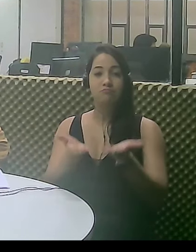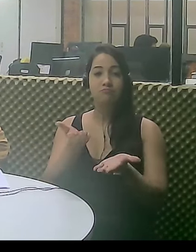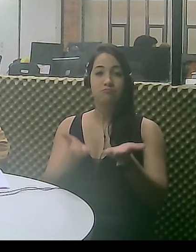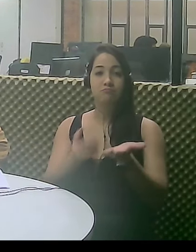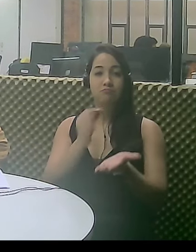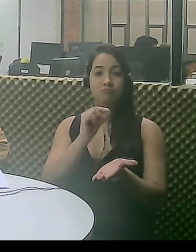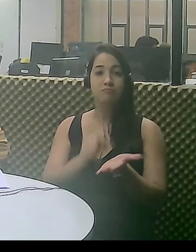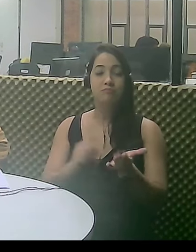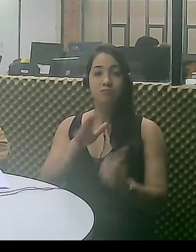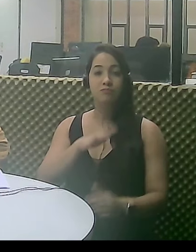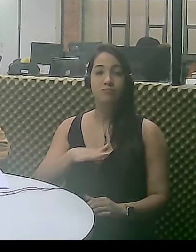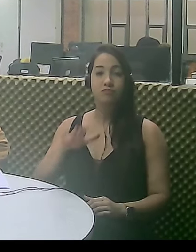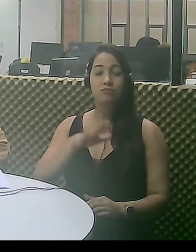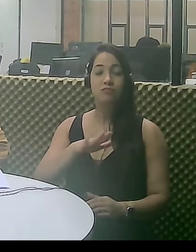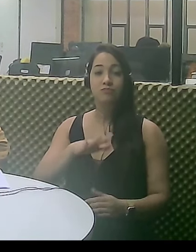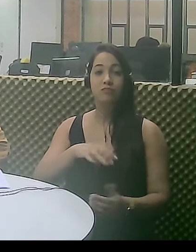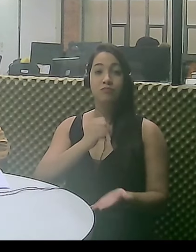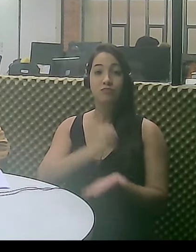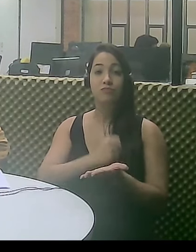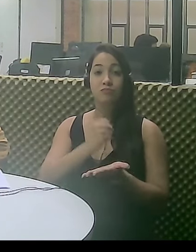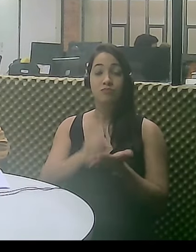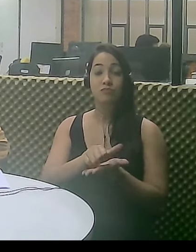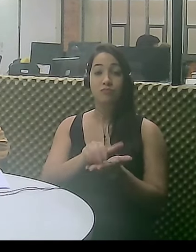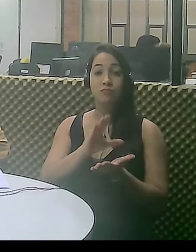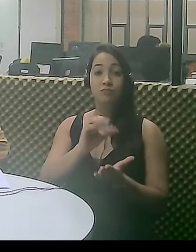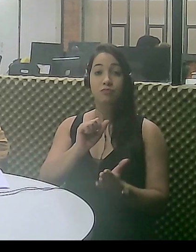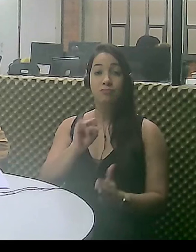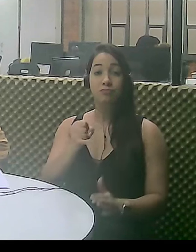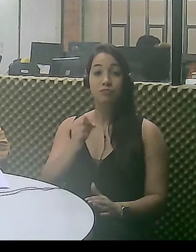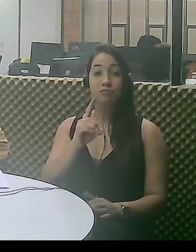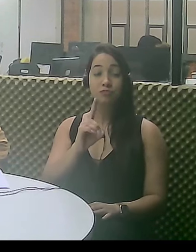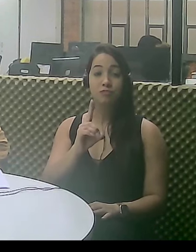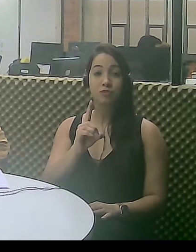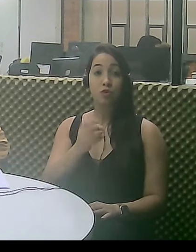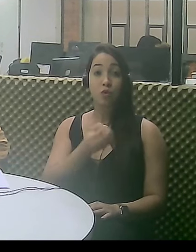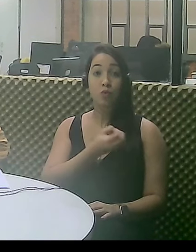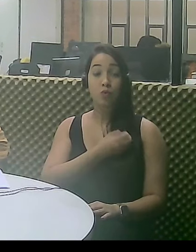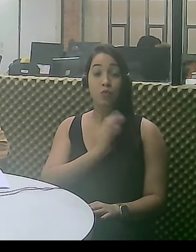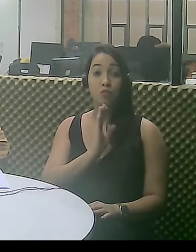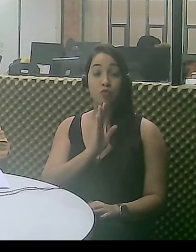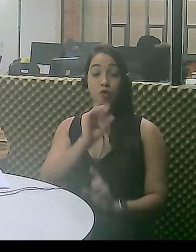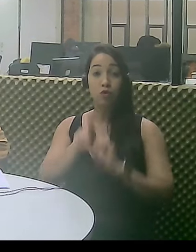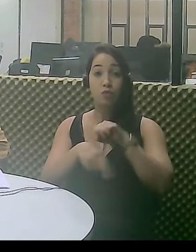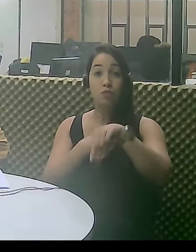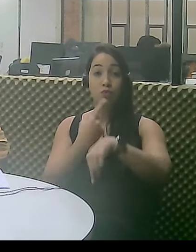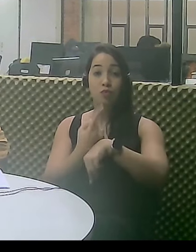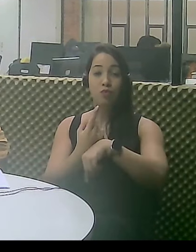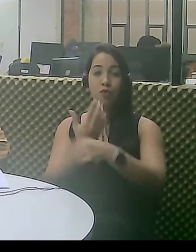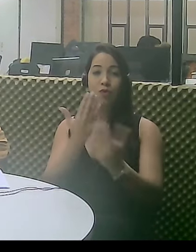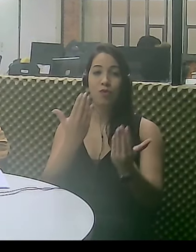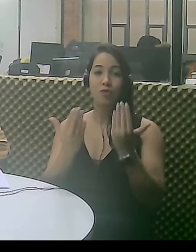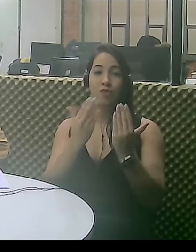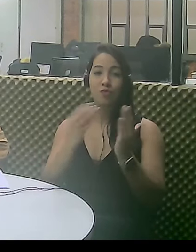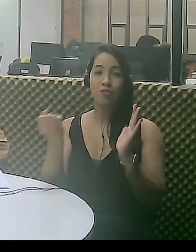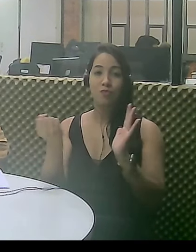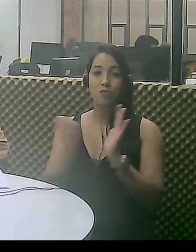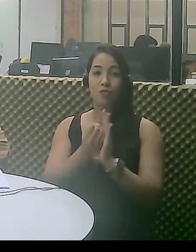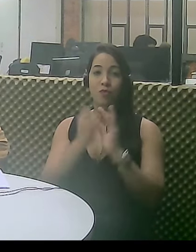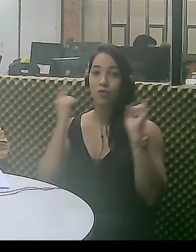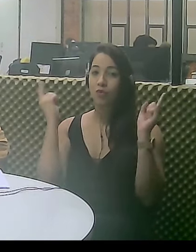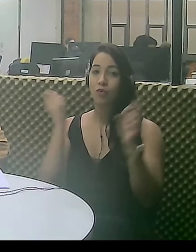Cadastro Geral de Empregados e Desempregados, o CAGED. O número já é superior ao consolidado registrado em